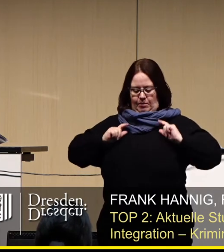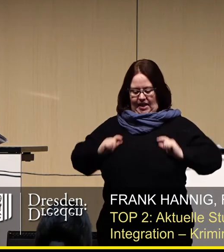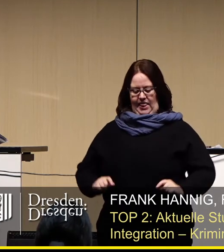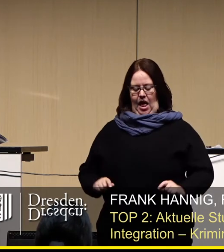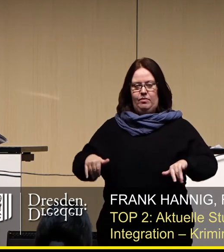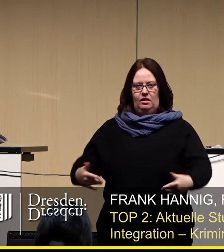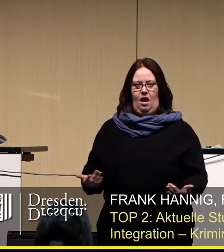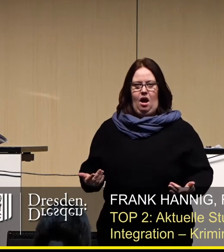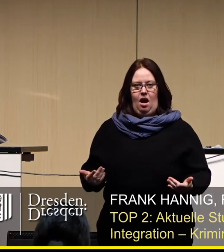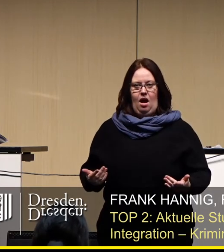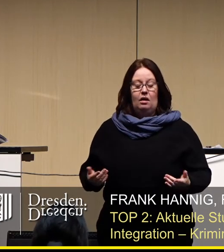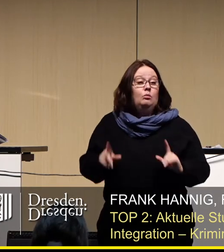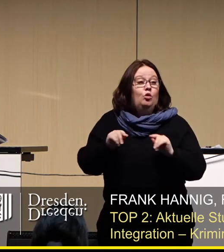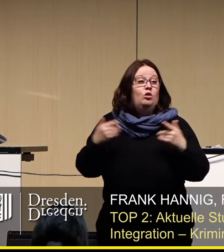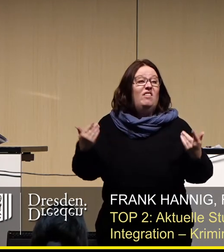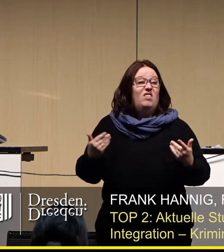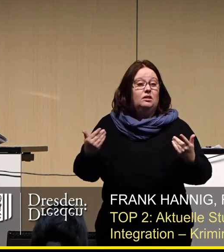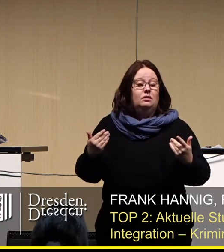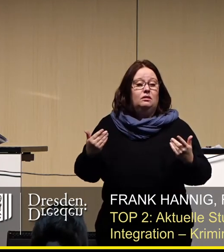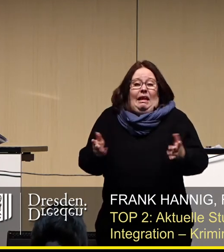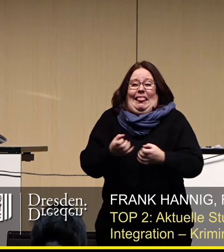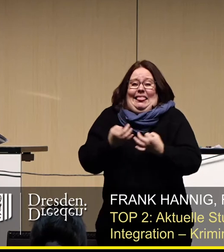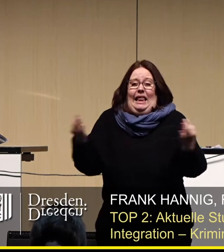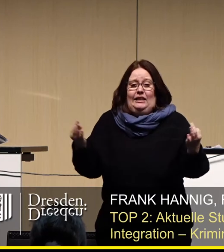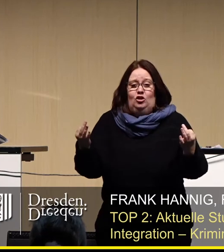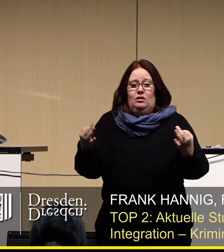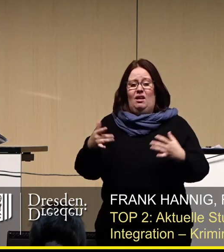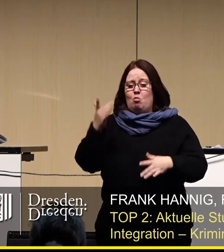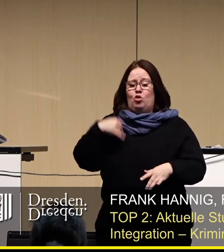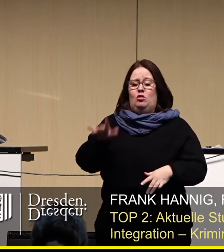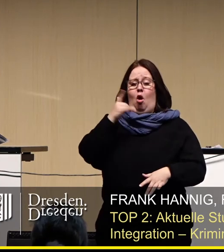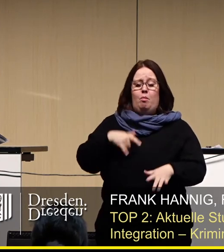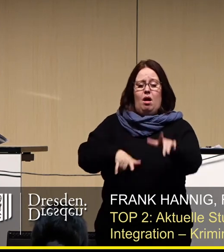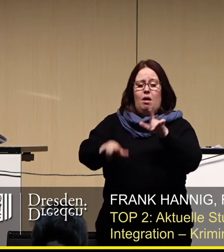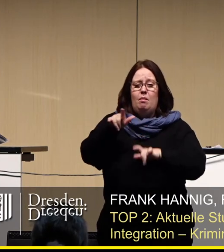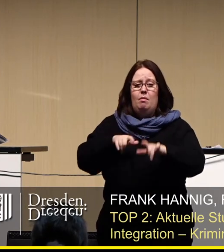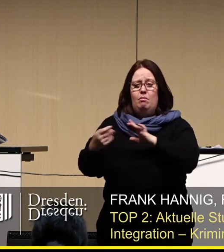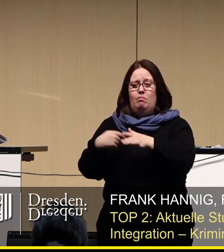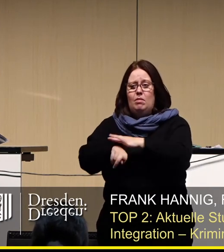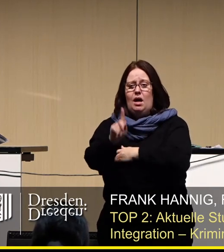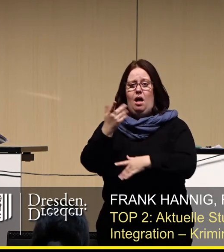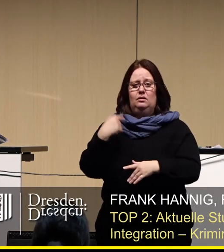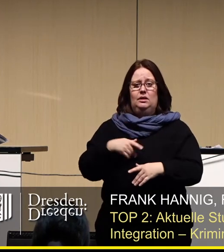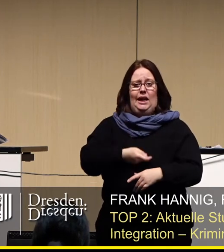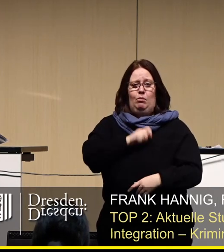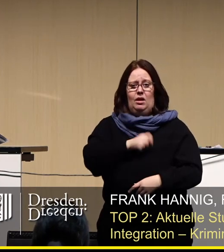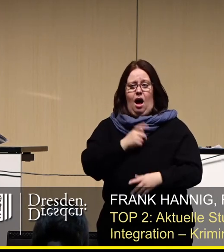anhatten. Was sagt uns das? Das sagt uns gar nichts aus über Migrantenqualität oder über Migrantenkriminalität oder über